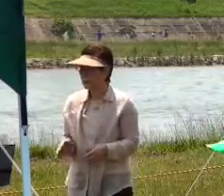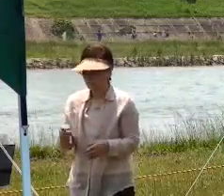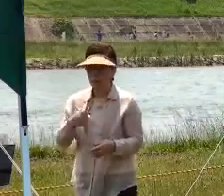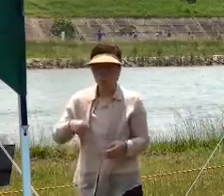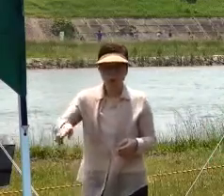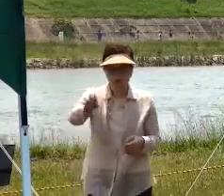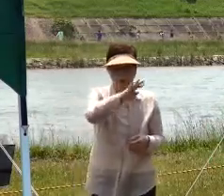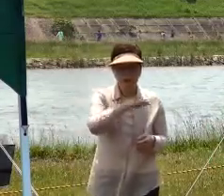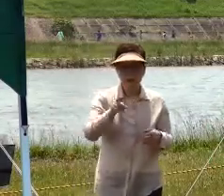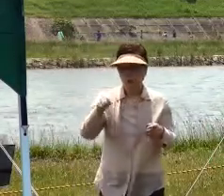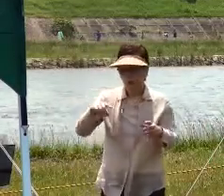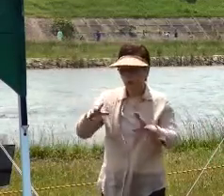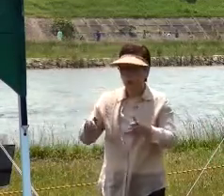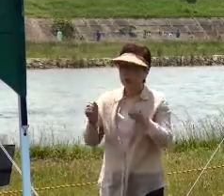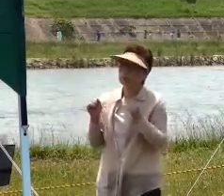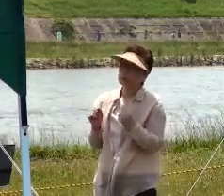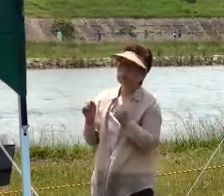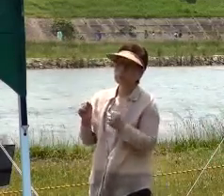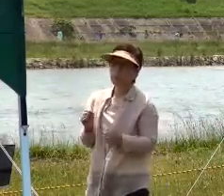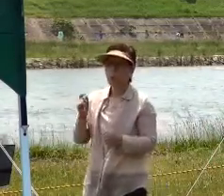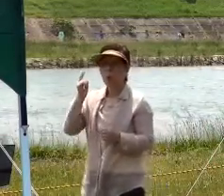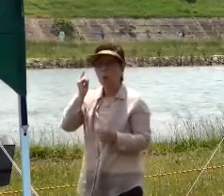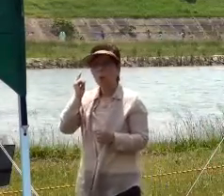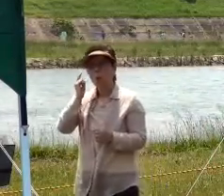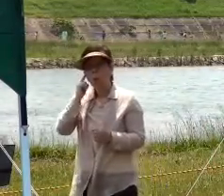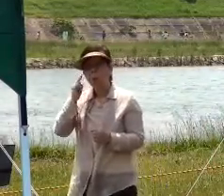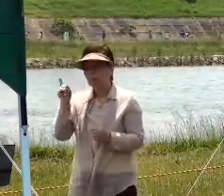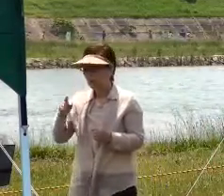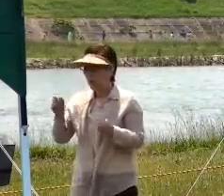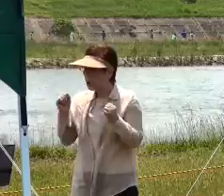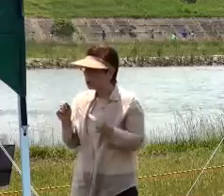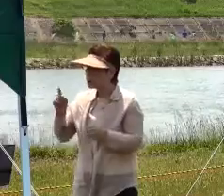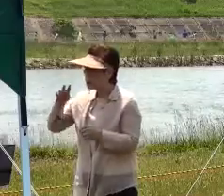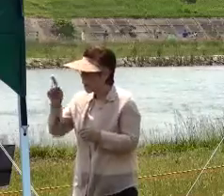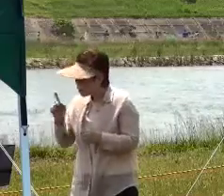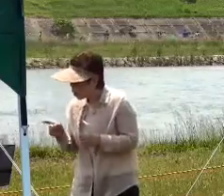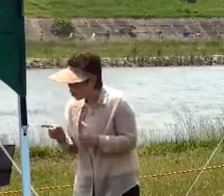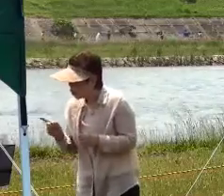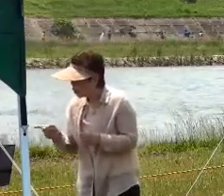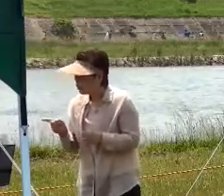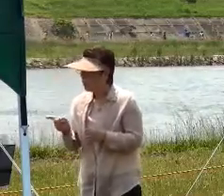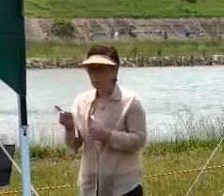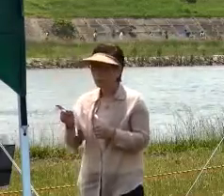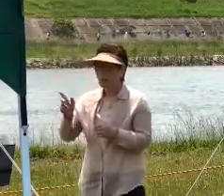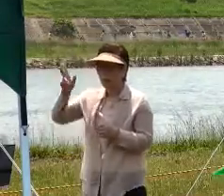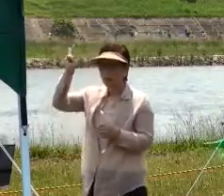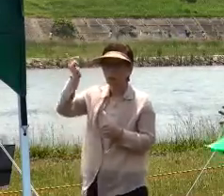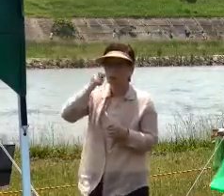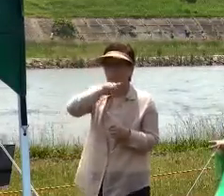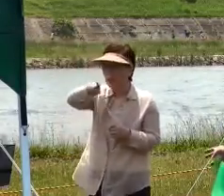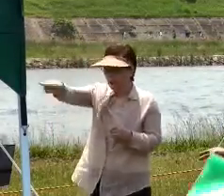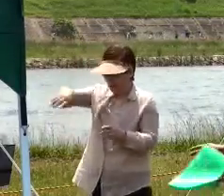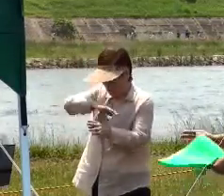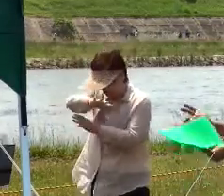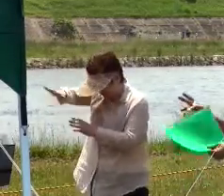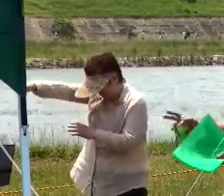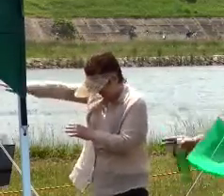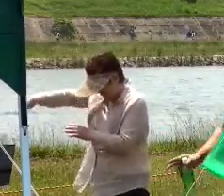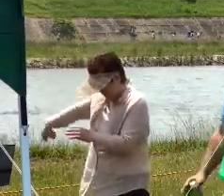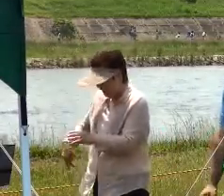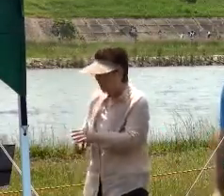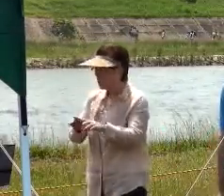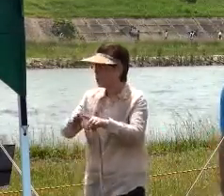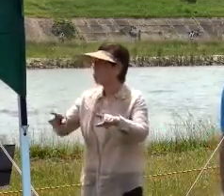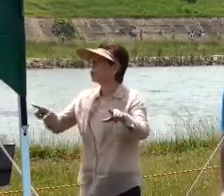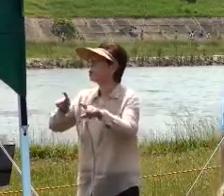私なんかいなくていいと思っている人はいるかもしれないが、神様の目から見たらそういう人は一人もいない。みんな同じように価